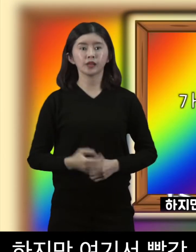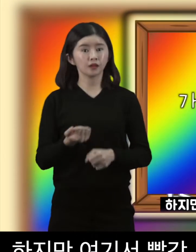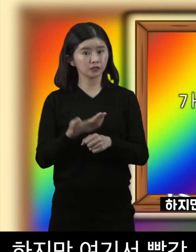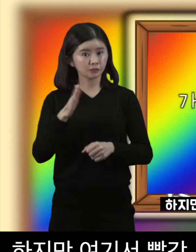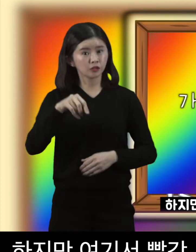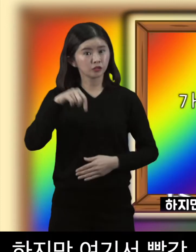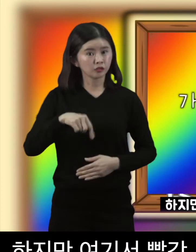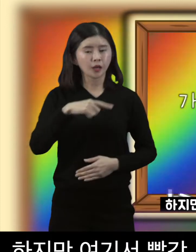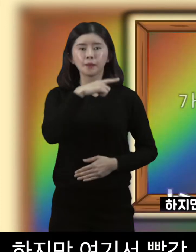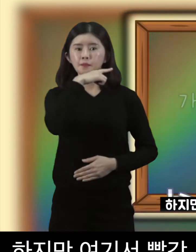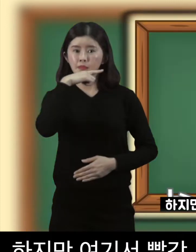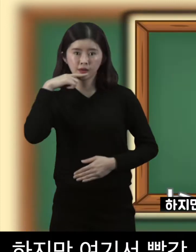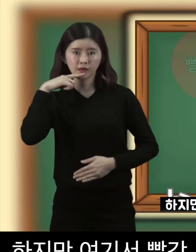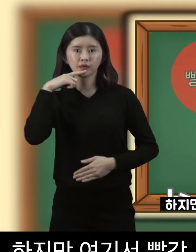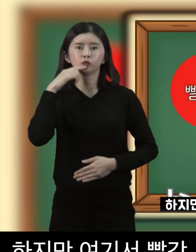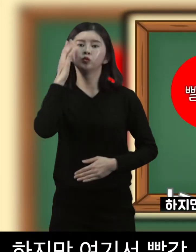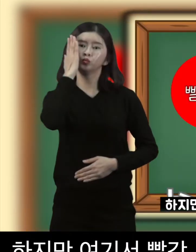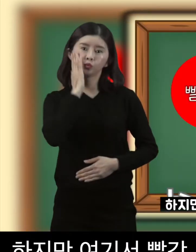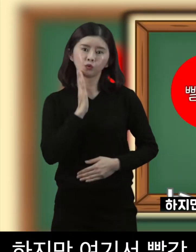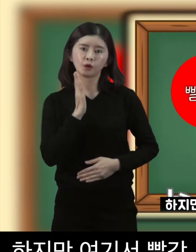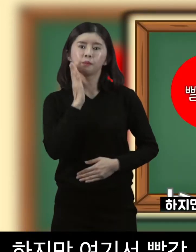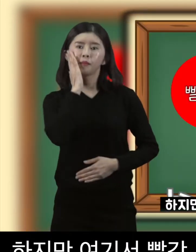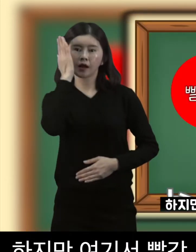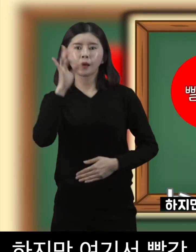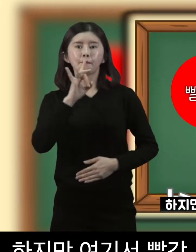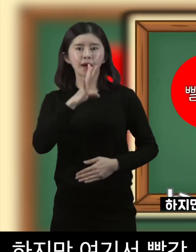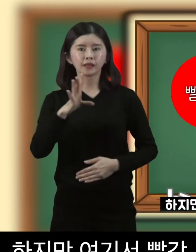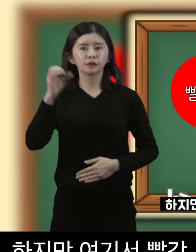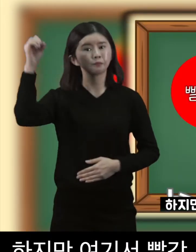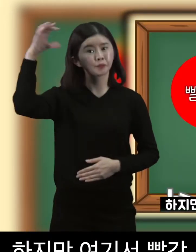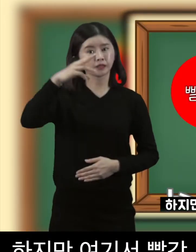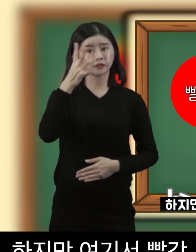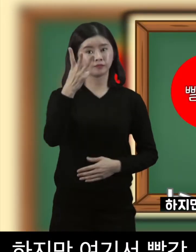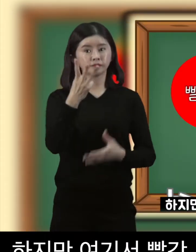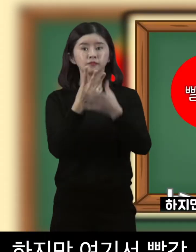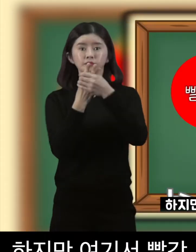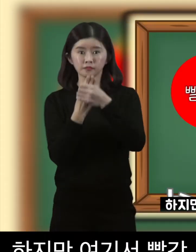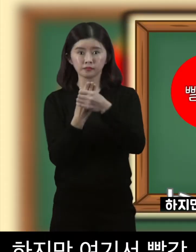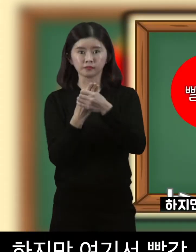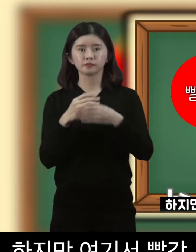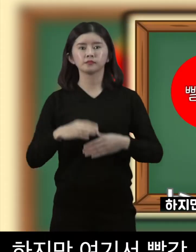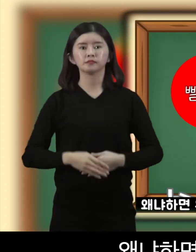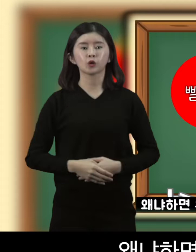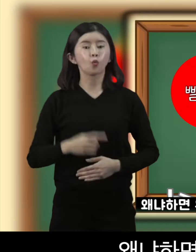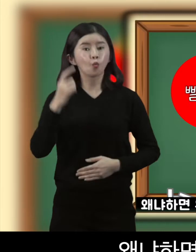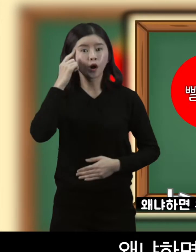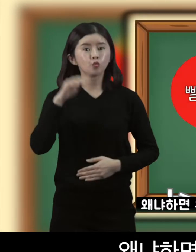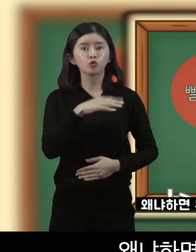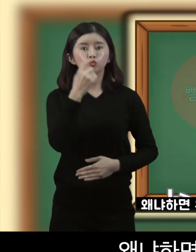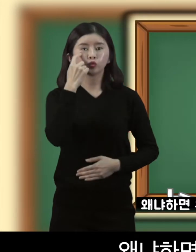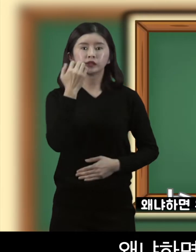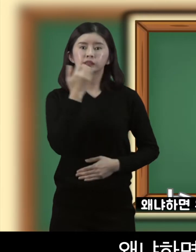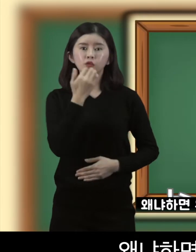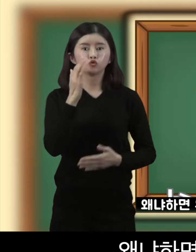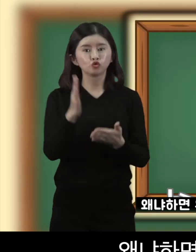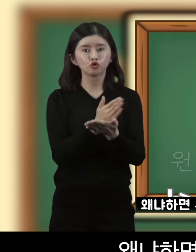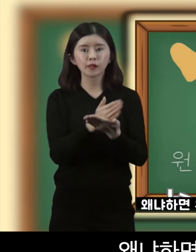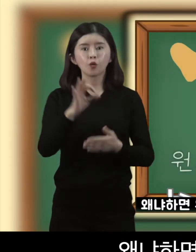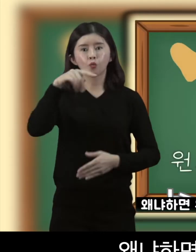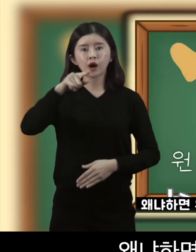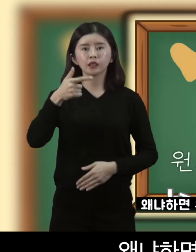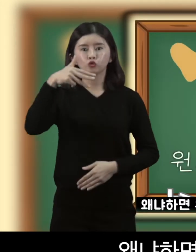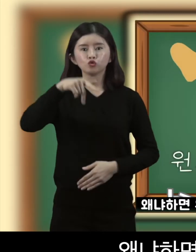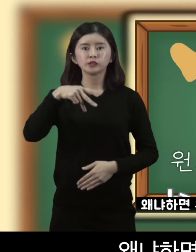하지만 여기서 빨강, 초록, 파랑만이 빛의 삼원색입니다 왜냐하면 우리 눈에